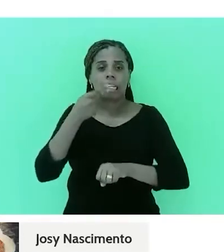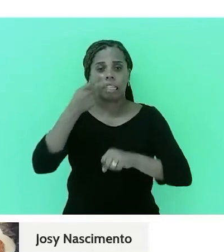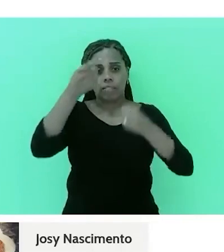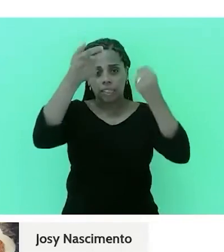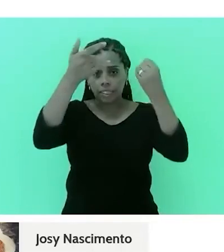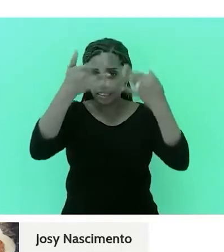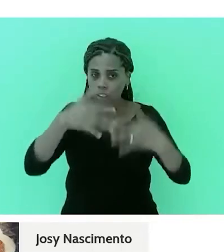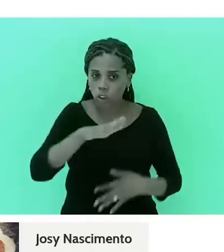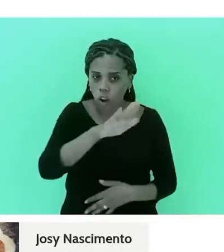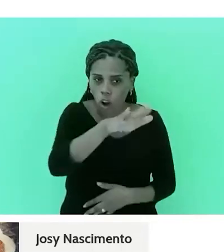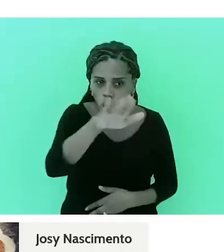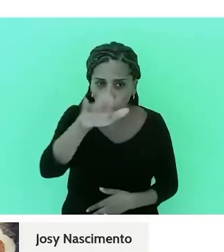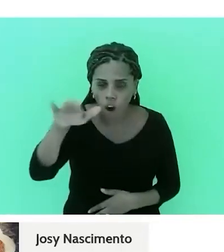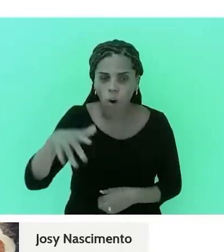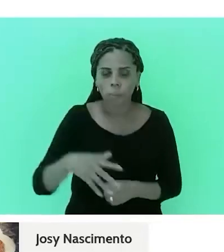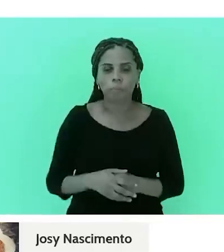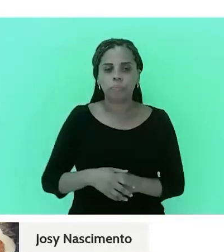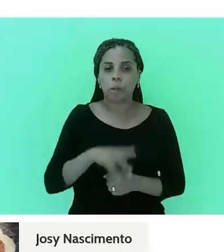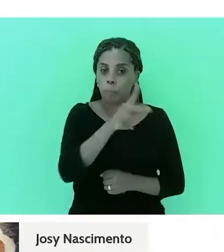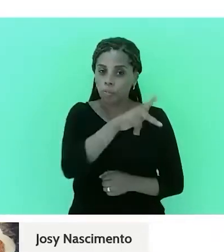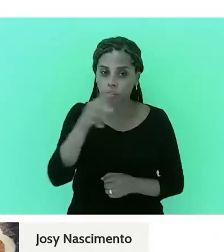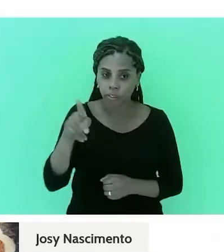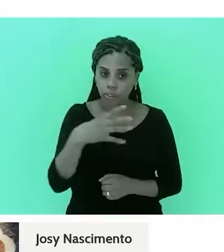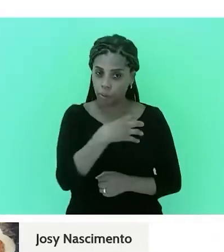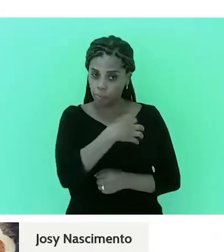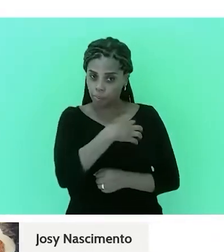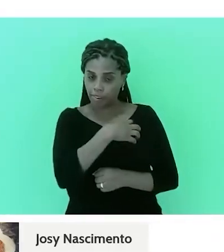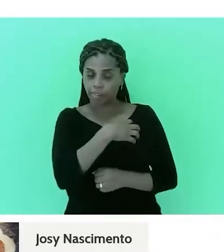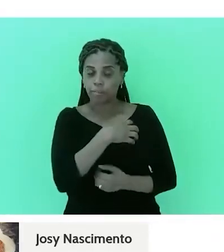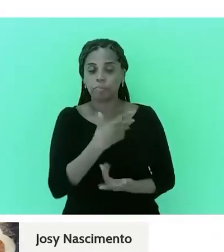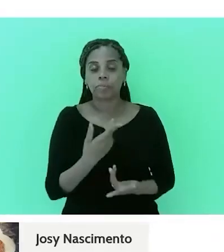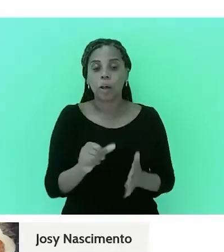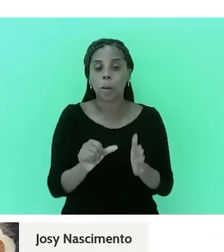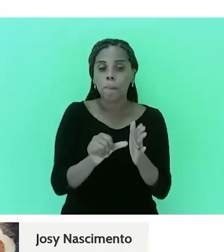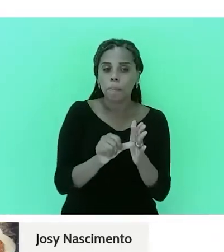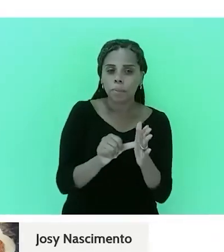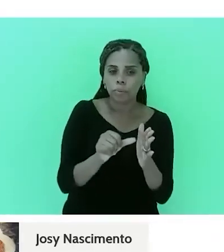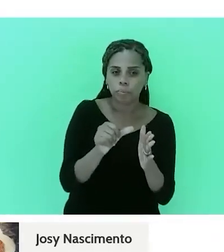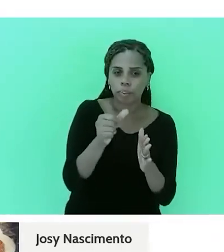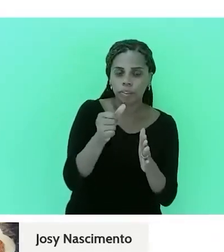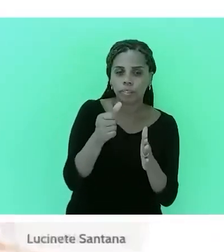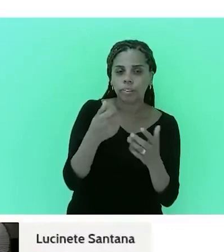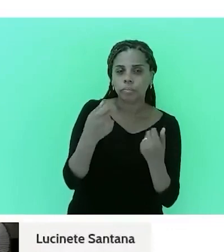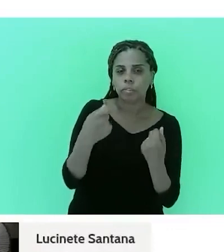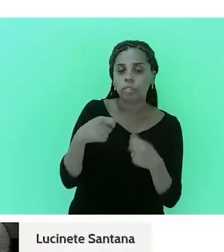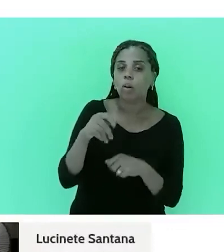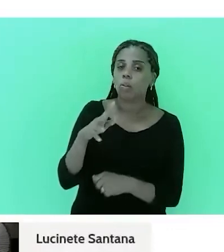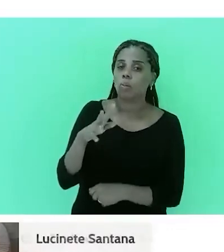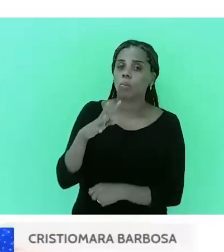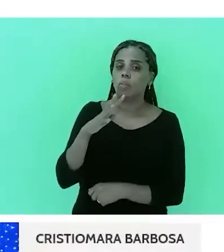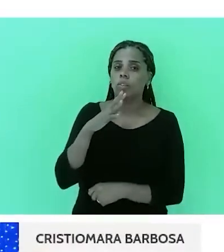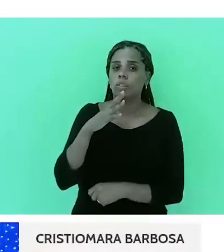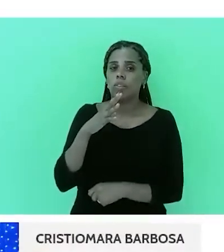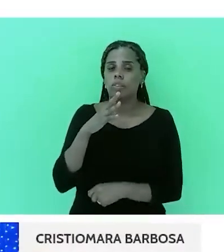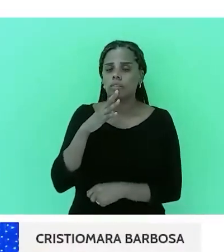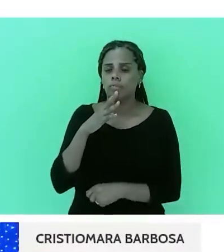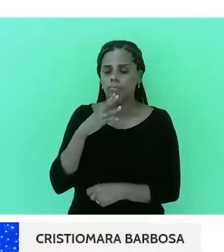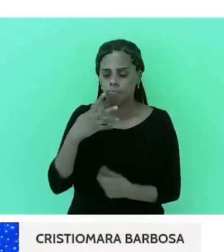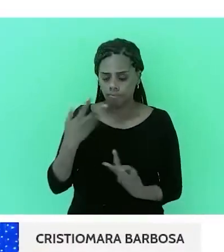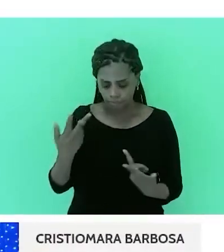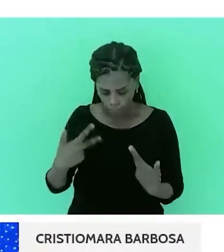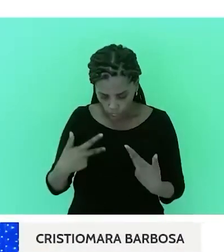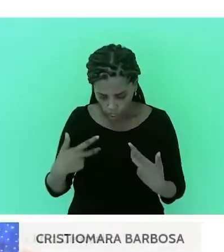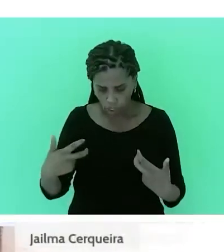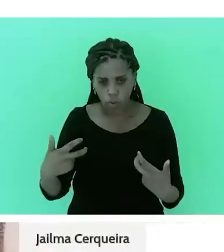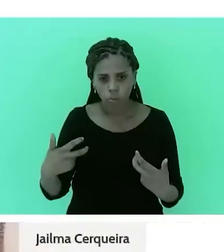professores e professoras da Bahia: primeiro, você tem que conhecer o que fizeram de você. Você